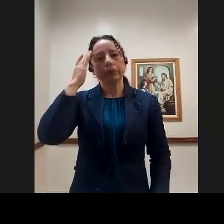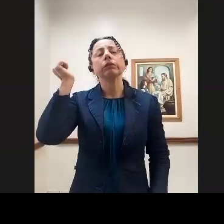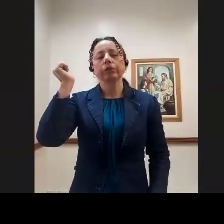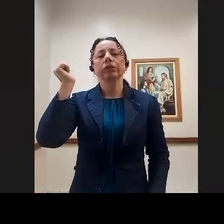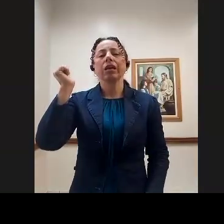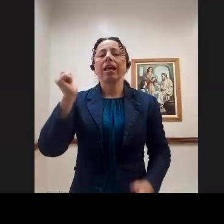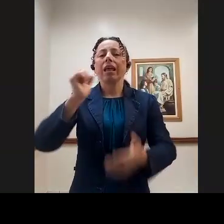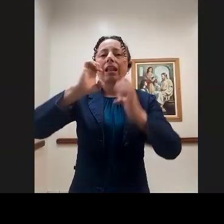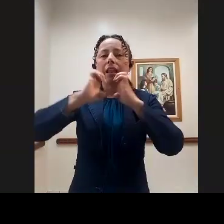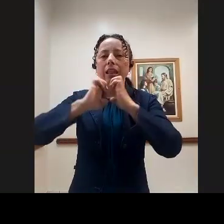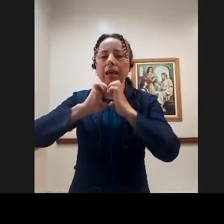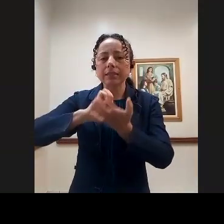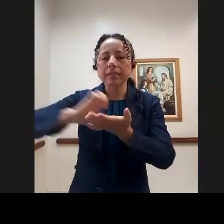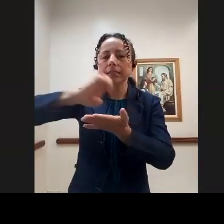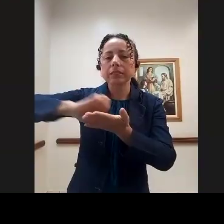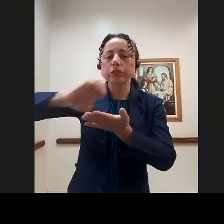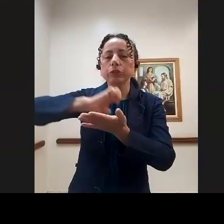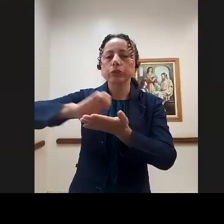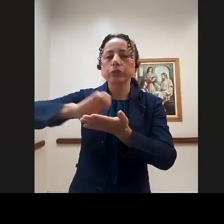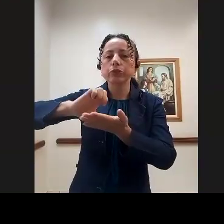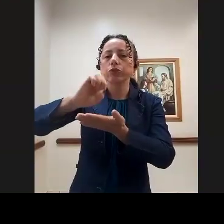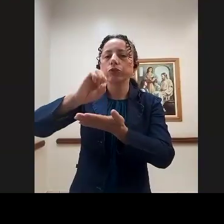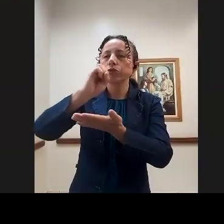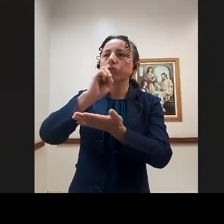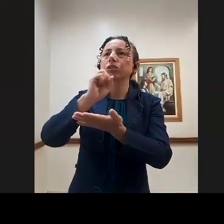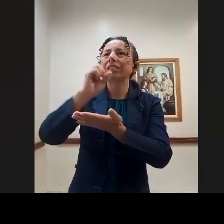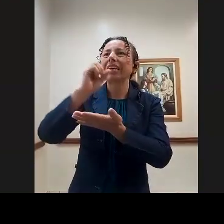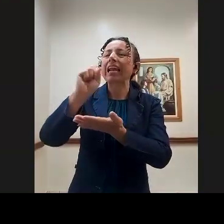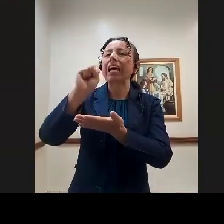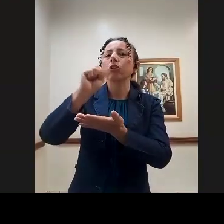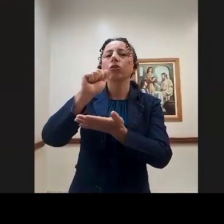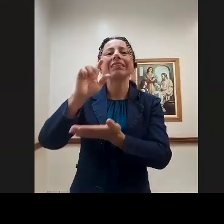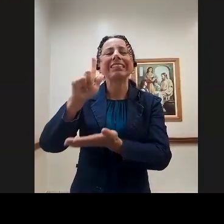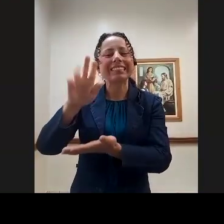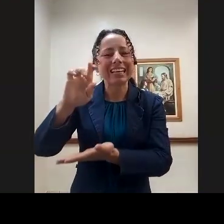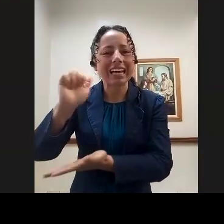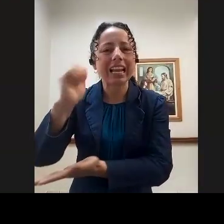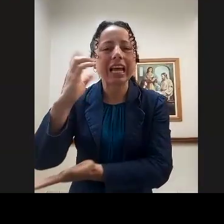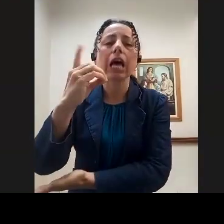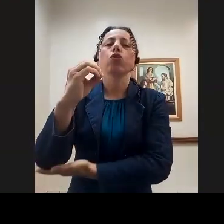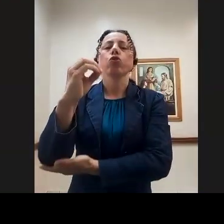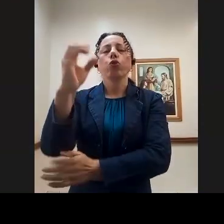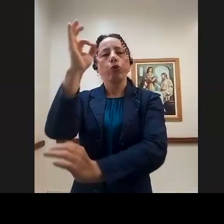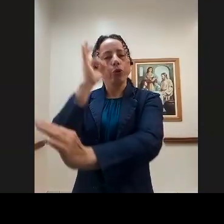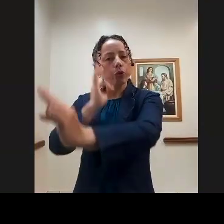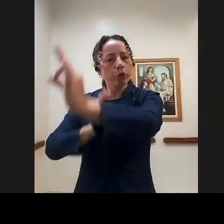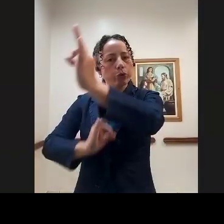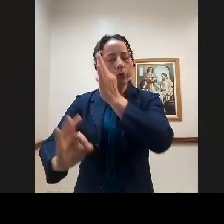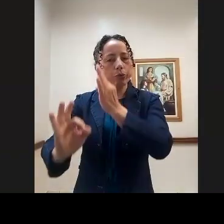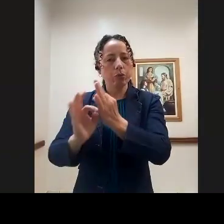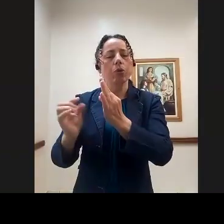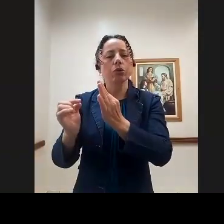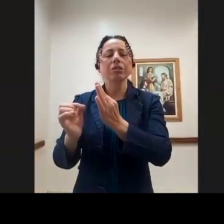algo sagrado para nós, né? Eu sei que a expiação, ela é válida em qualquer contexto em